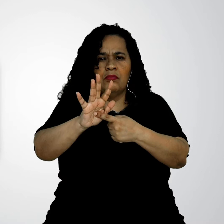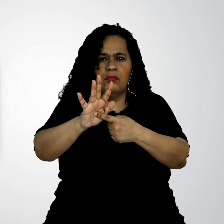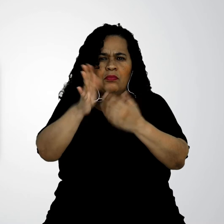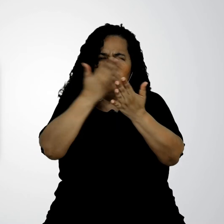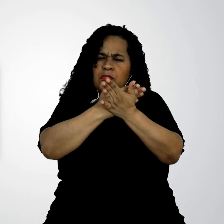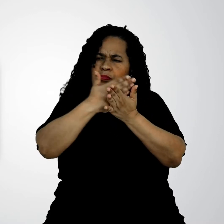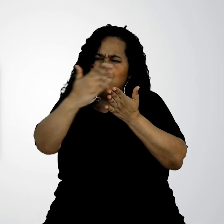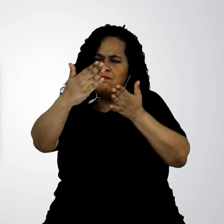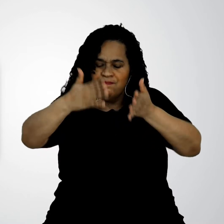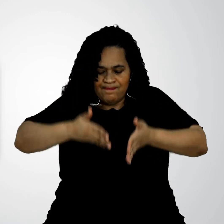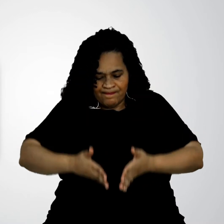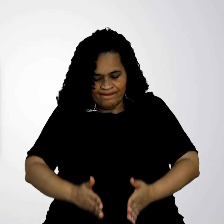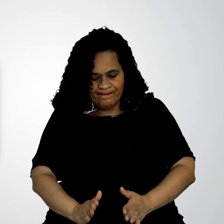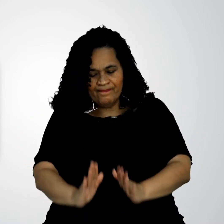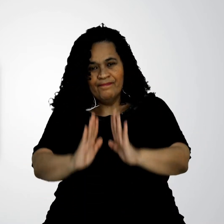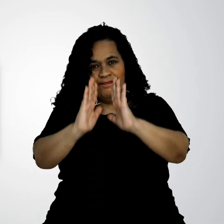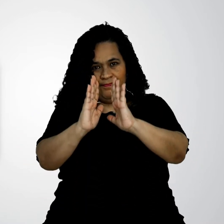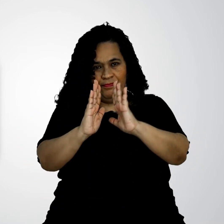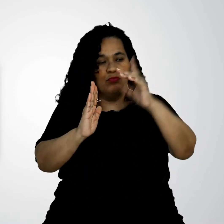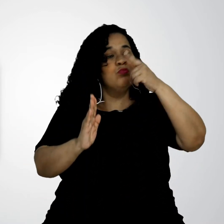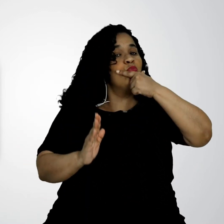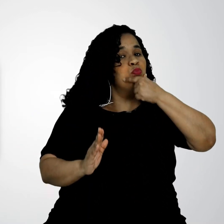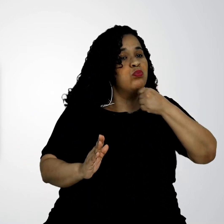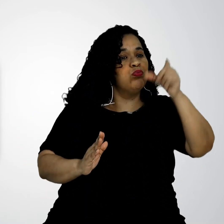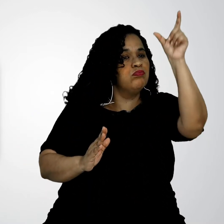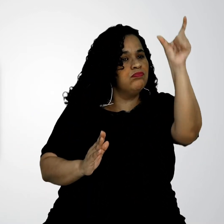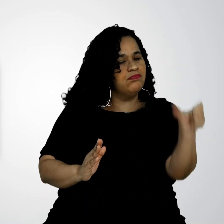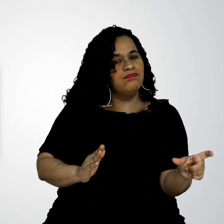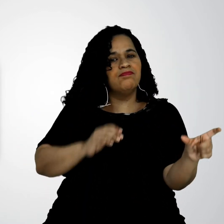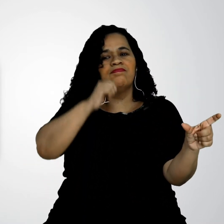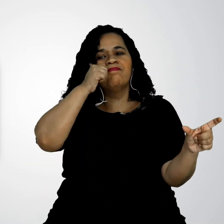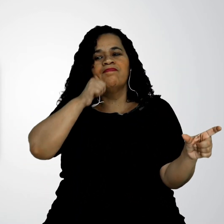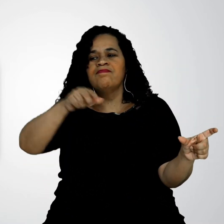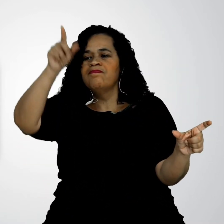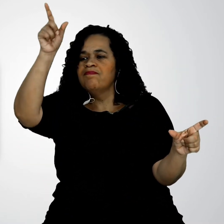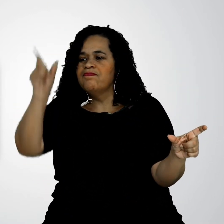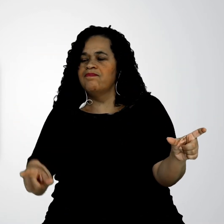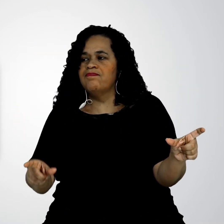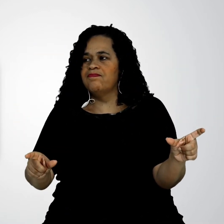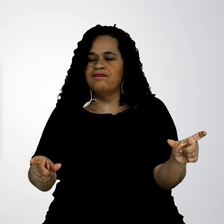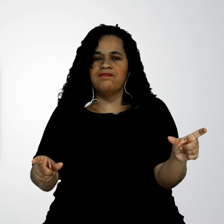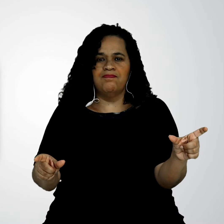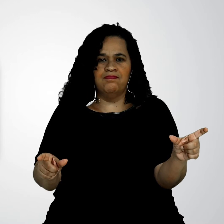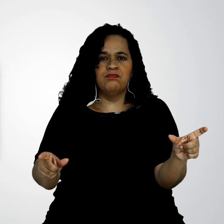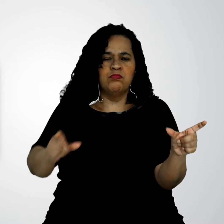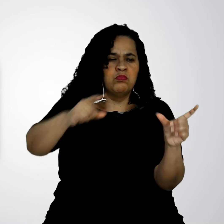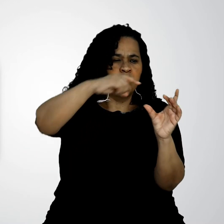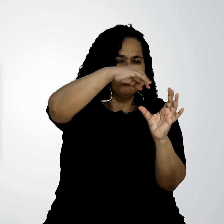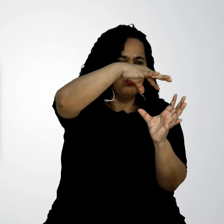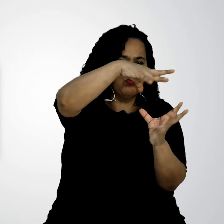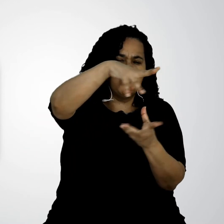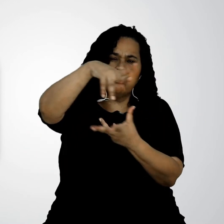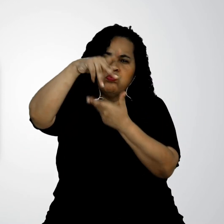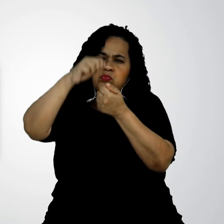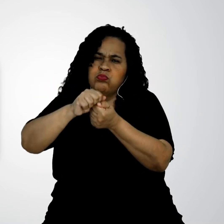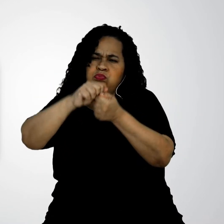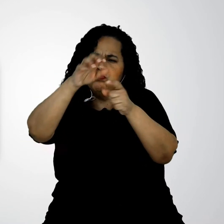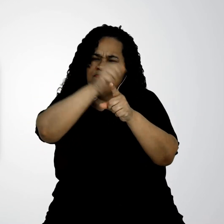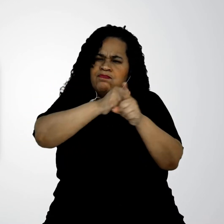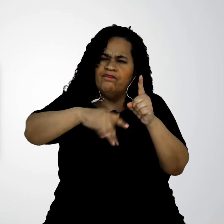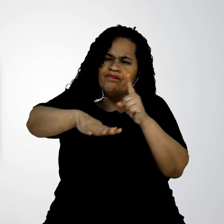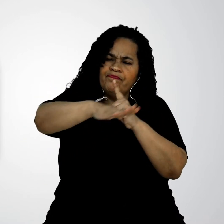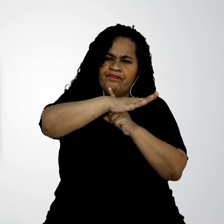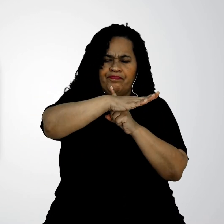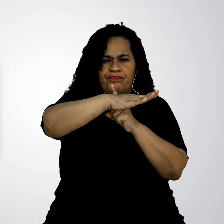que eles nascem. Então, homens nascem homens para exercer um papel de homem na sociedade, mulheres nascem mulheres, e a